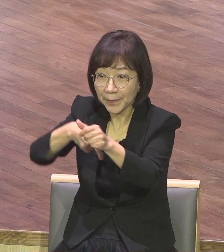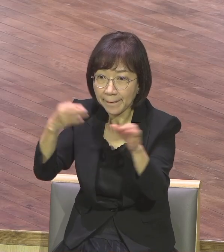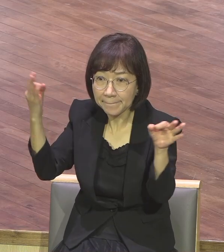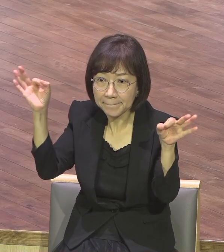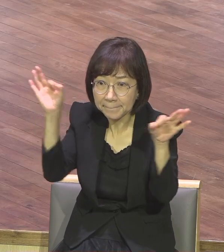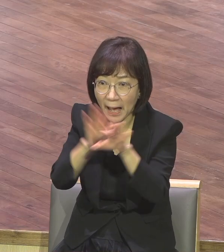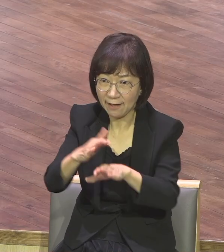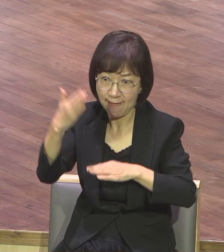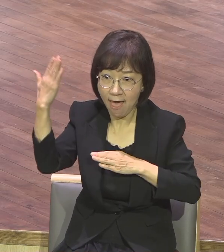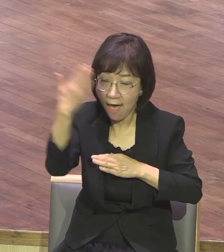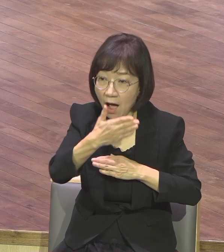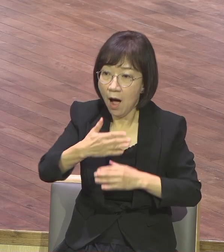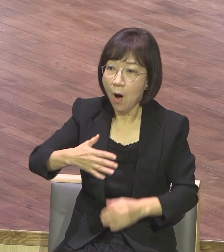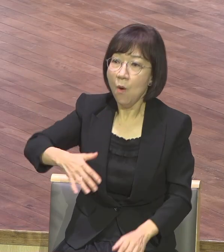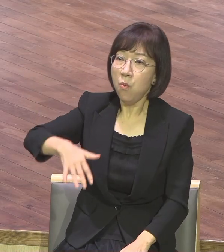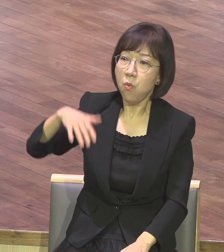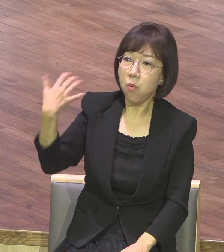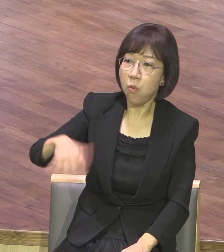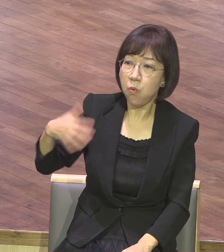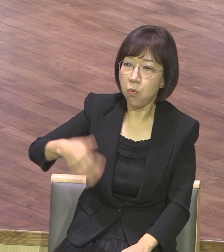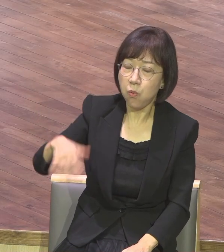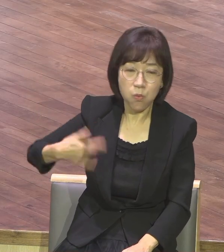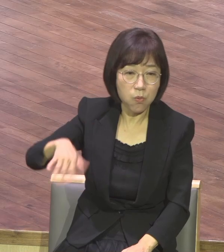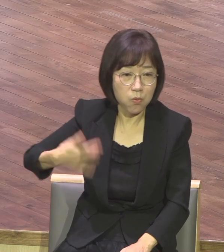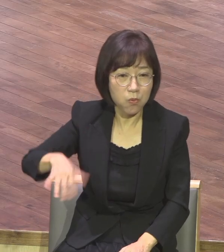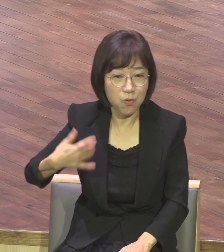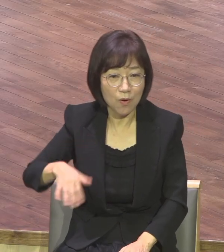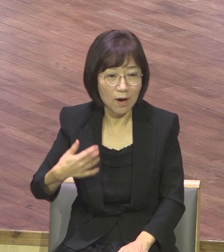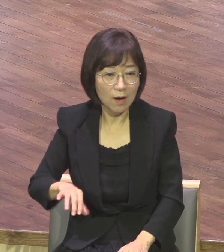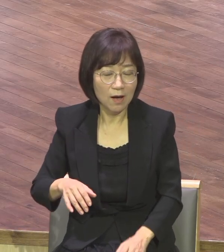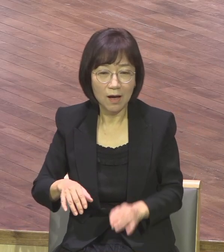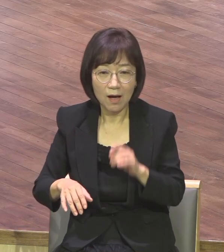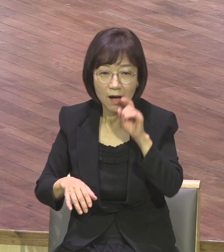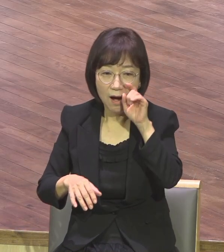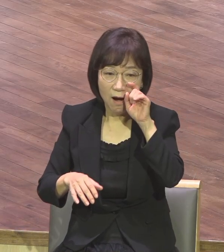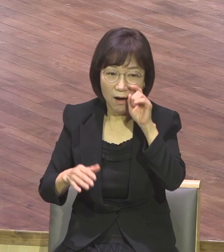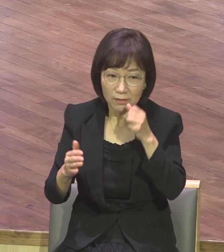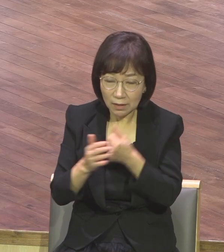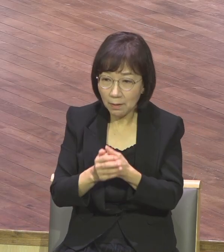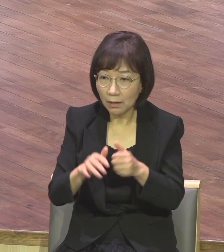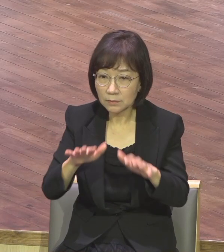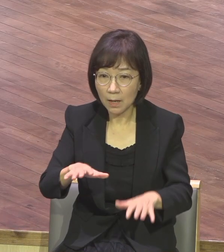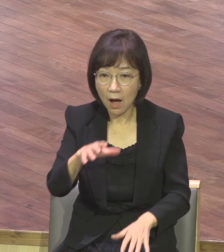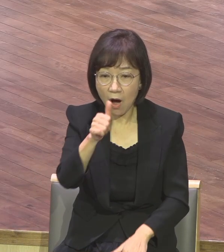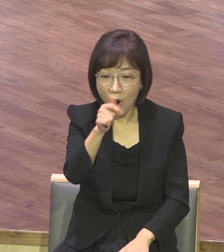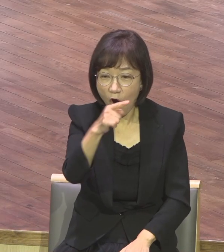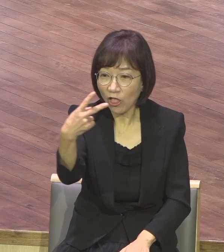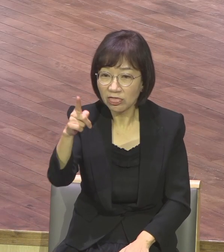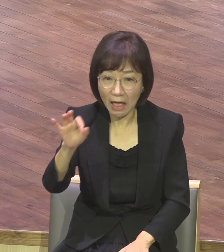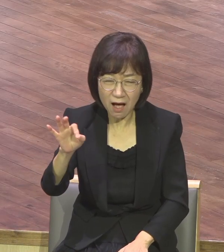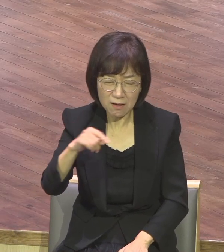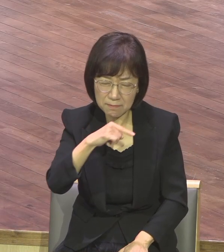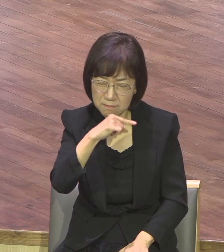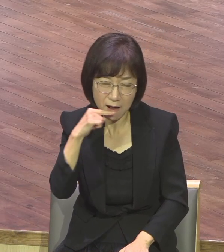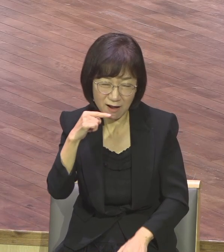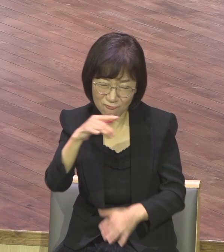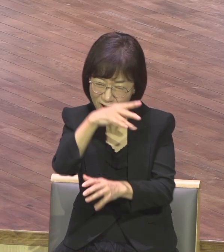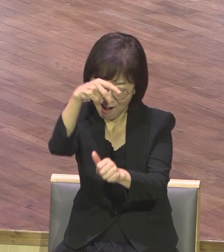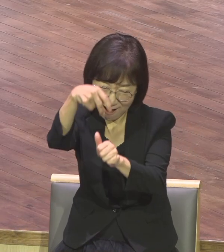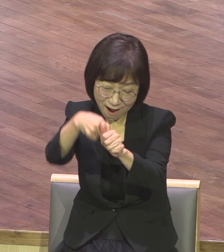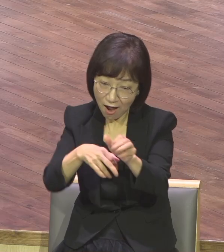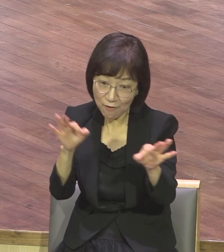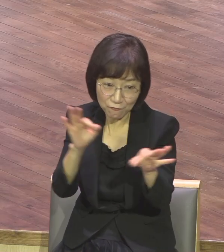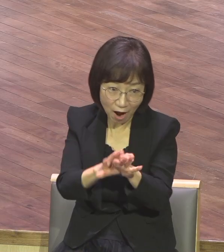엄청나게 얼음을 타고 있고 이런데 어떻게 예원교회는 헌당을 하냐 그 엄청난 빚을 다 갖고